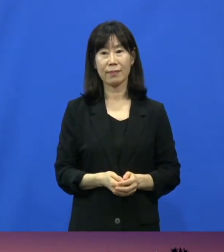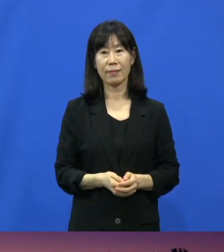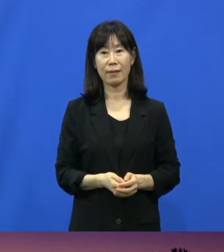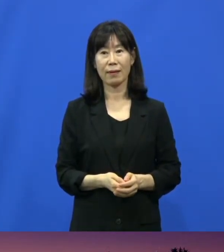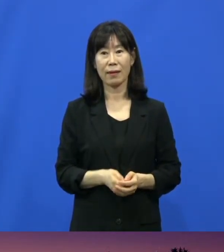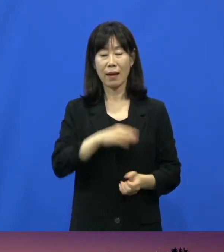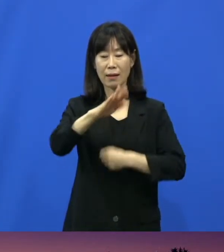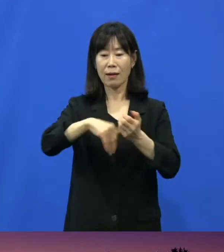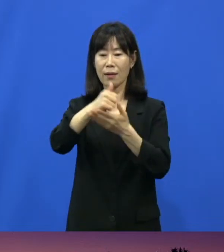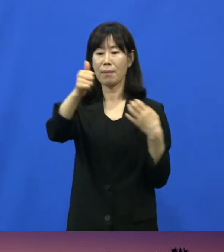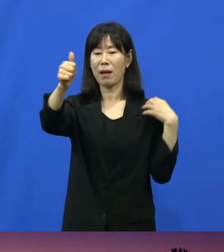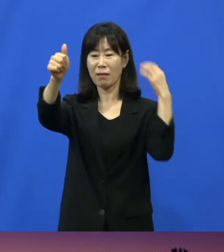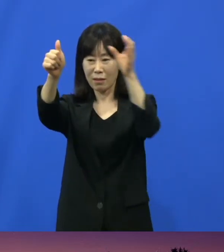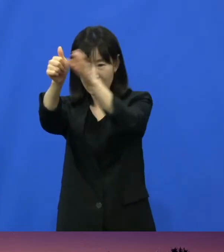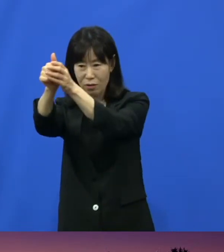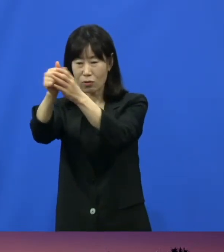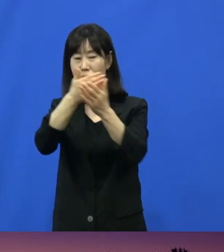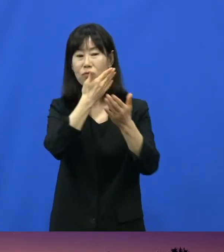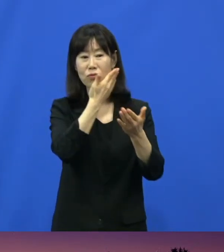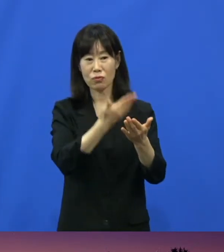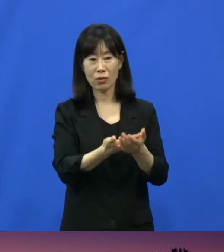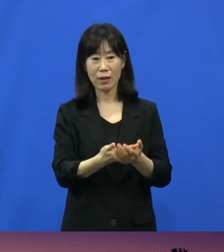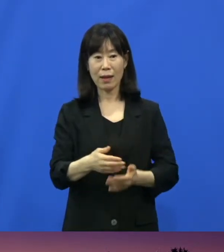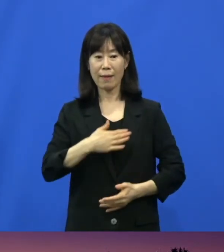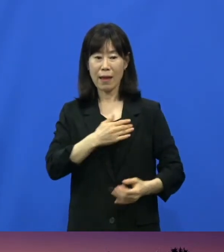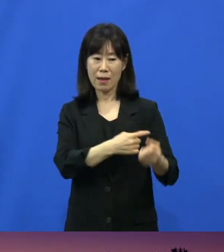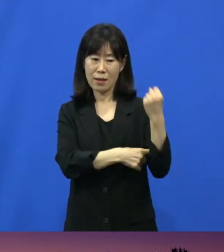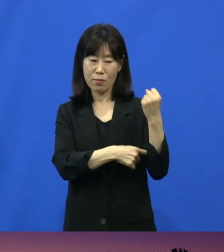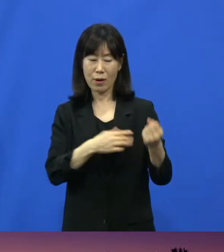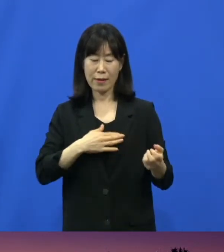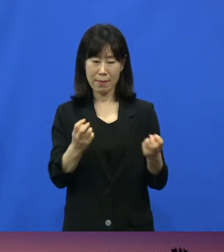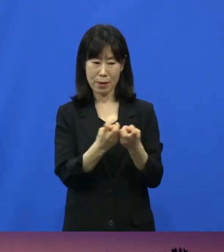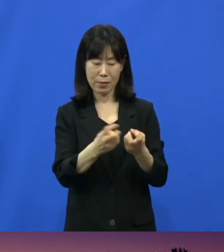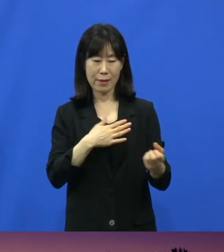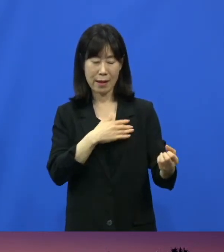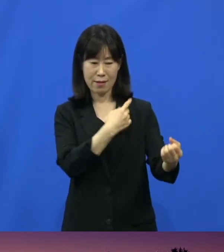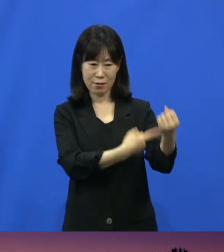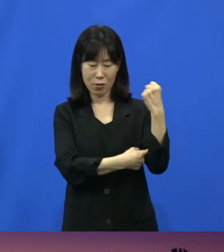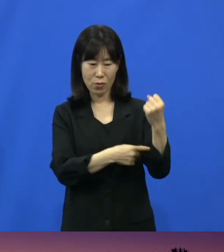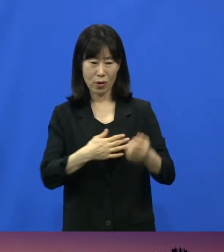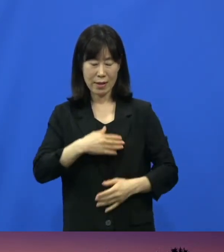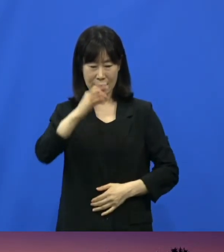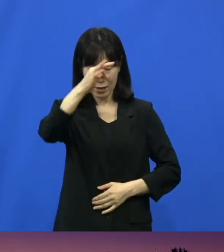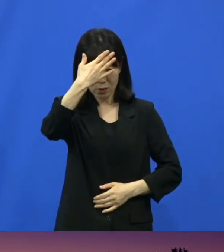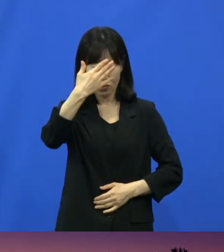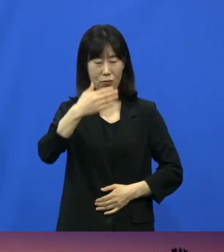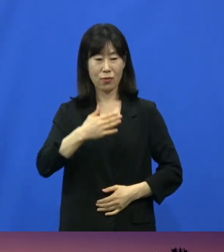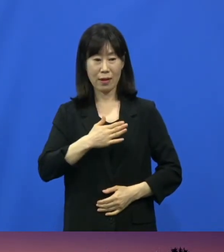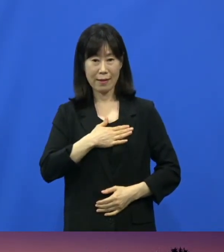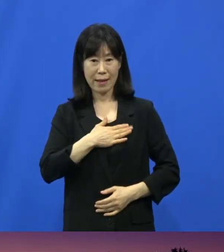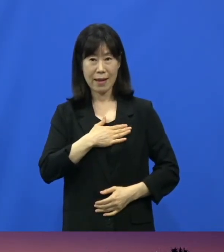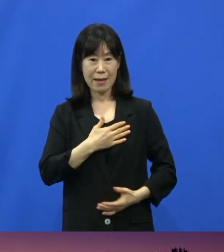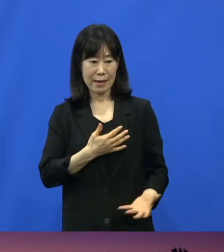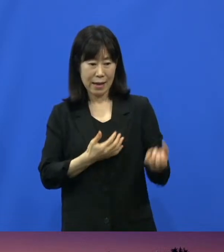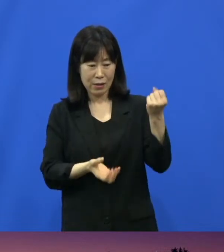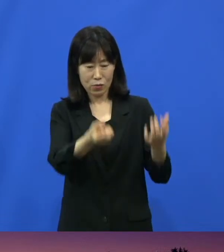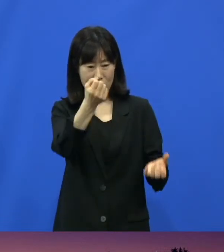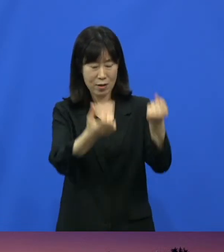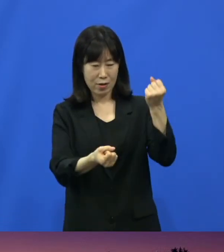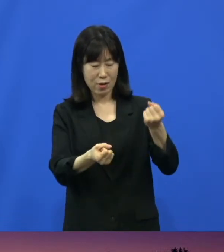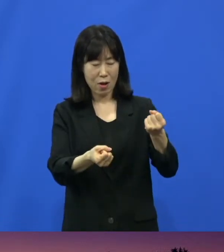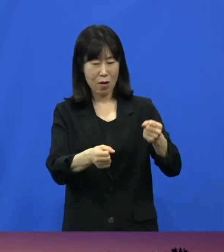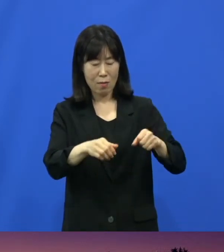아는 거예요. 내 힘으로, 내 방식으로, 내 능력으로, 내 재주로, 내 가지고 있는